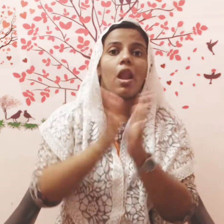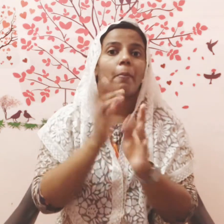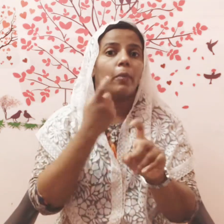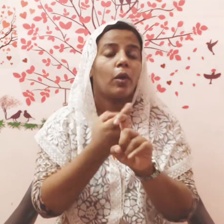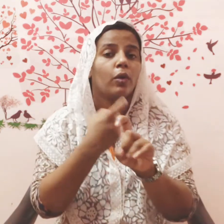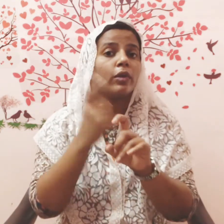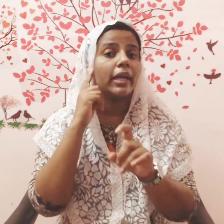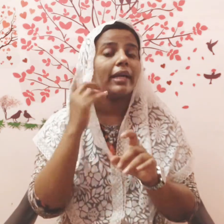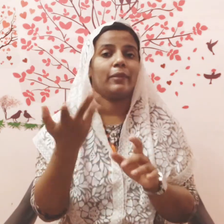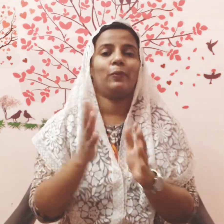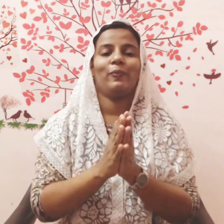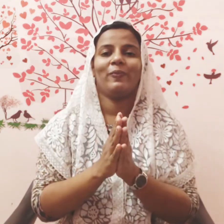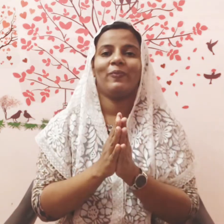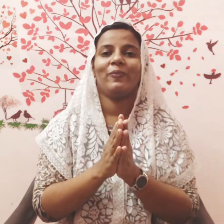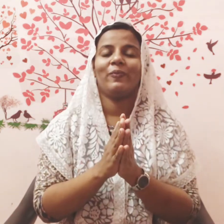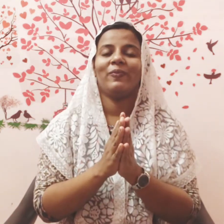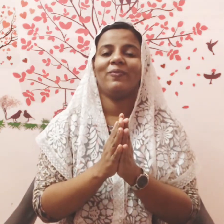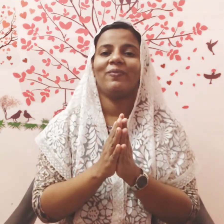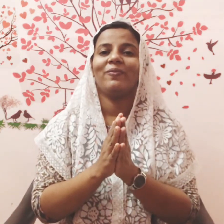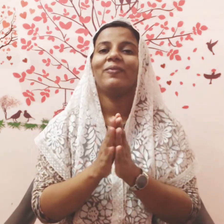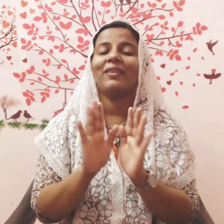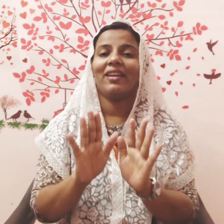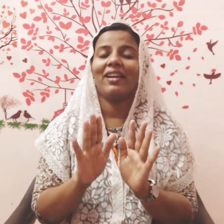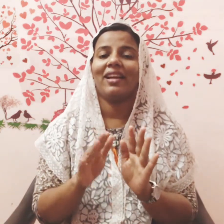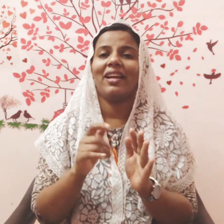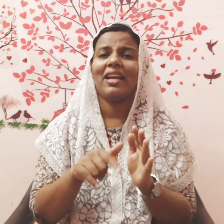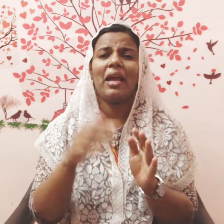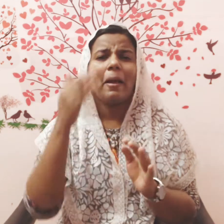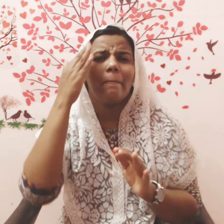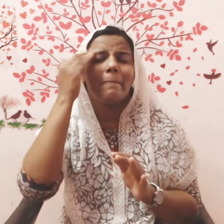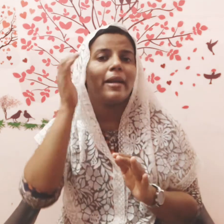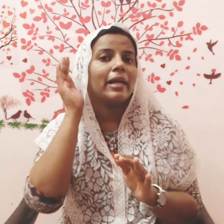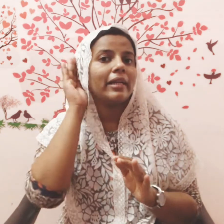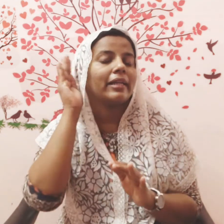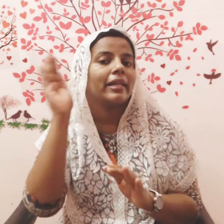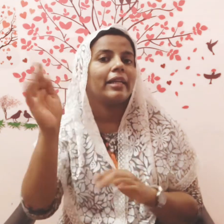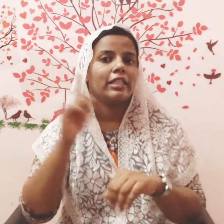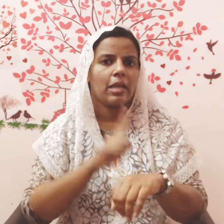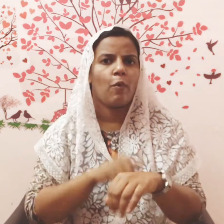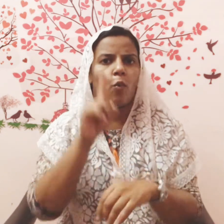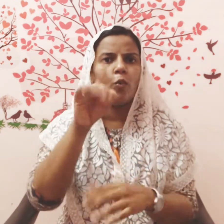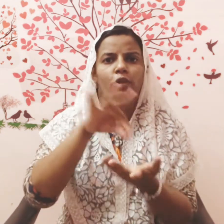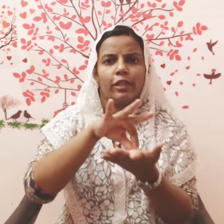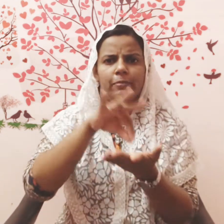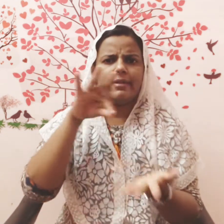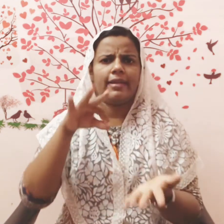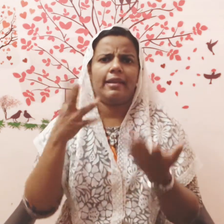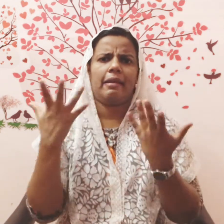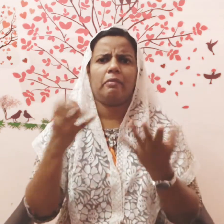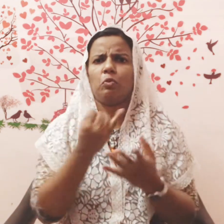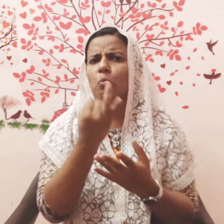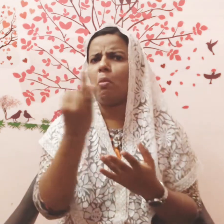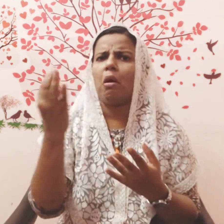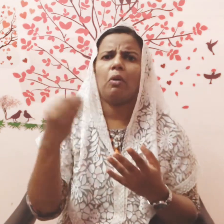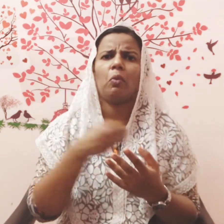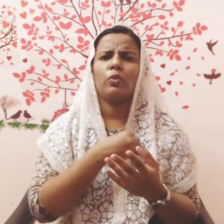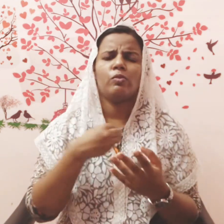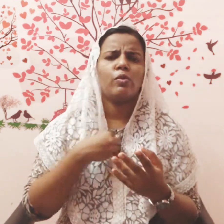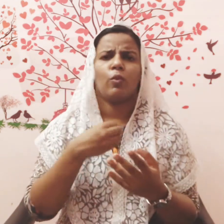കയറുവാനിട വന്നു. സ്തോത്രം. പ്രിയപ്പെട്ടവരെ, അമൻ എന്തോ അവൾ അത് കേട്ടപ്പം അവളൊരു തീരുമാനമെടുത്ത് ഏതായാലും പല